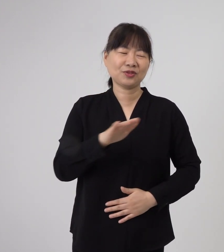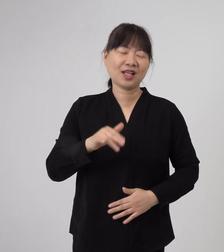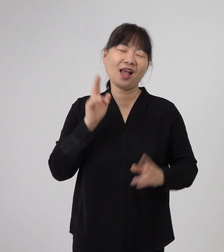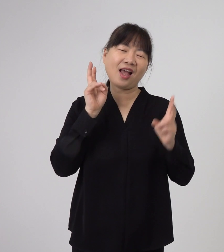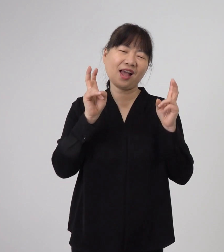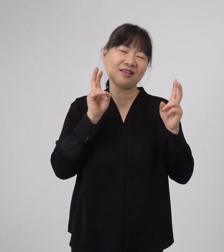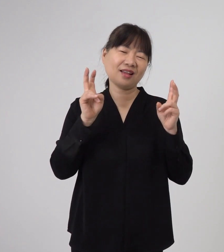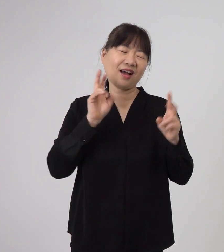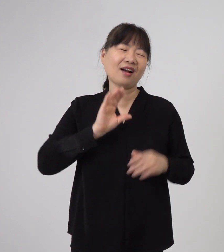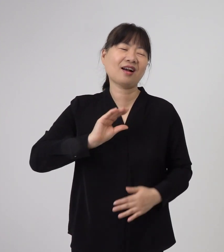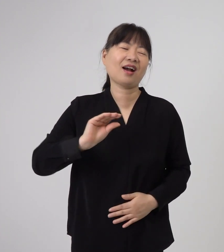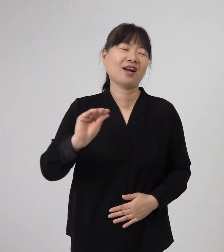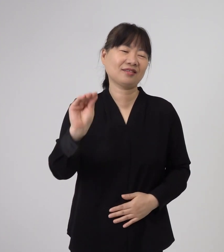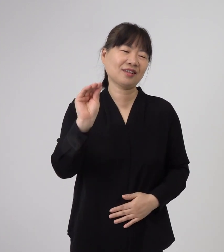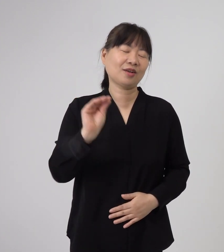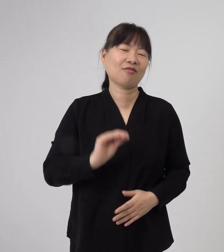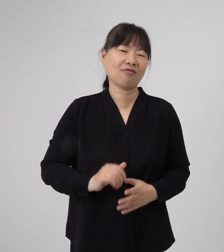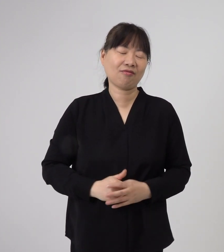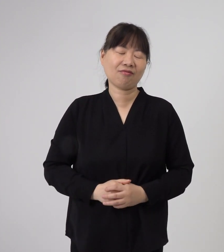돼요.